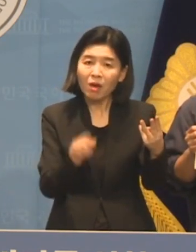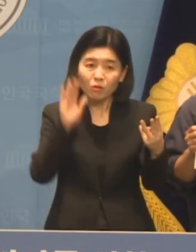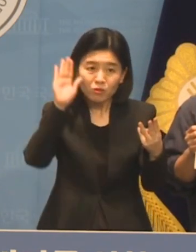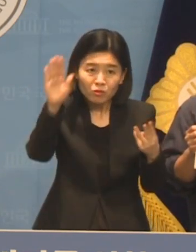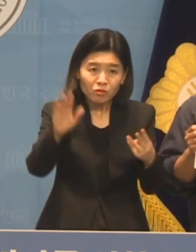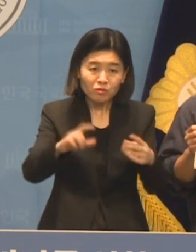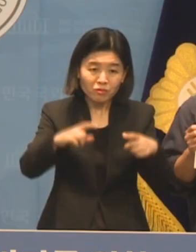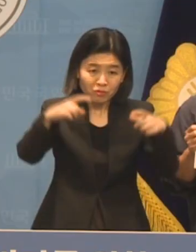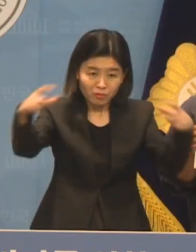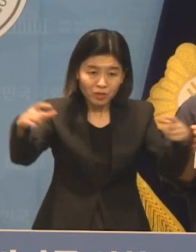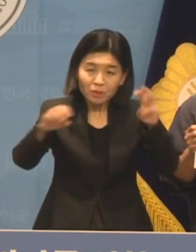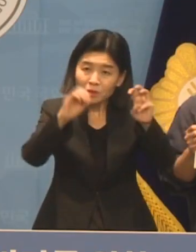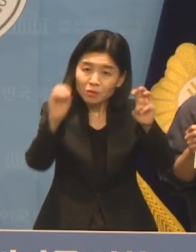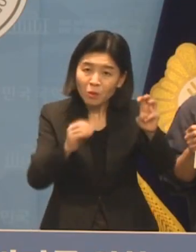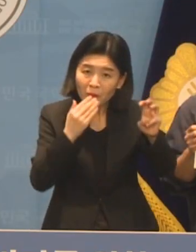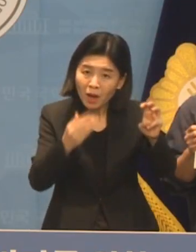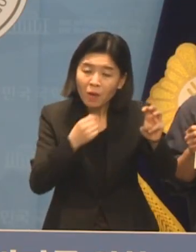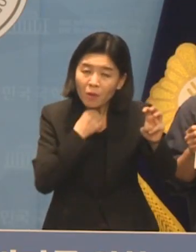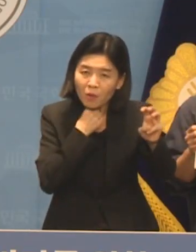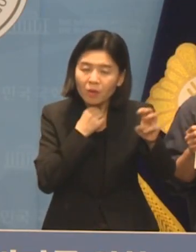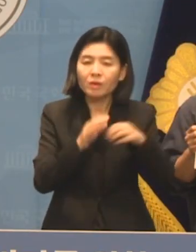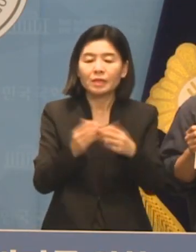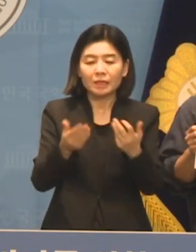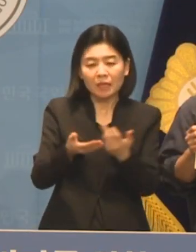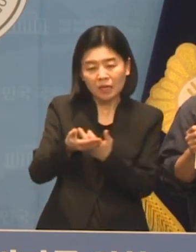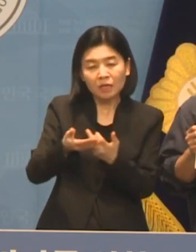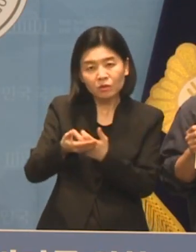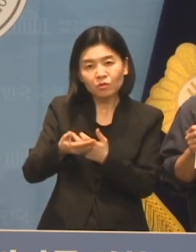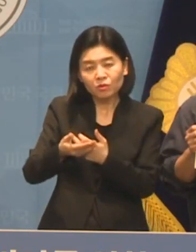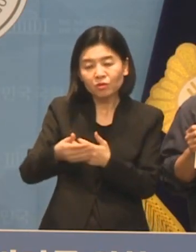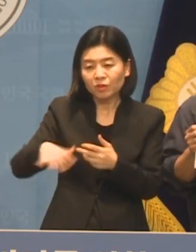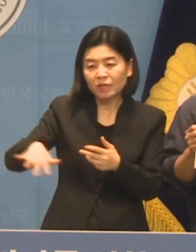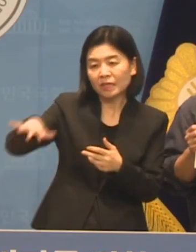확대하기 위해서는 제주도 관탈도 지역과 같이 대형